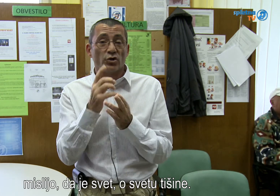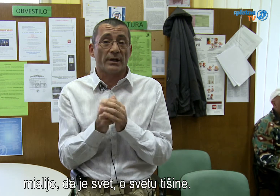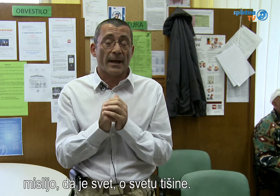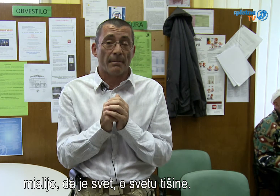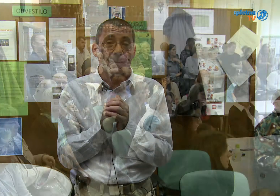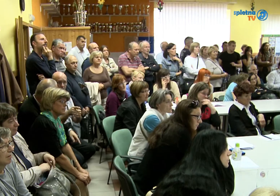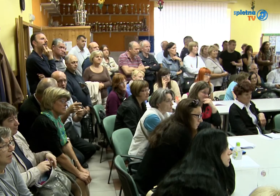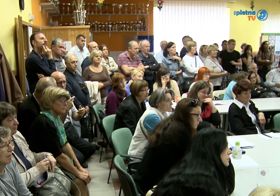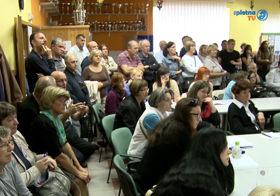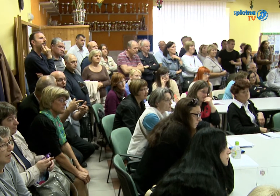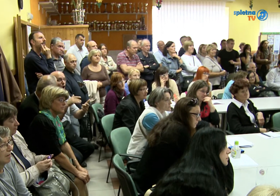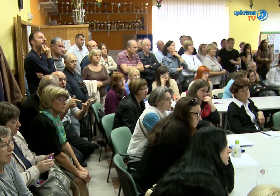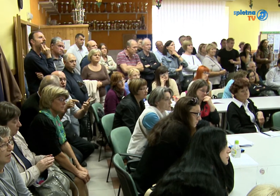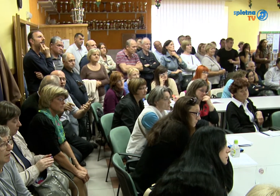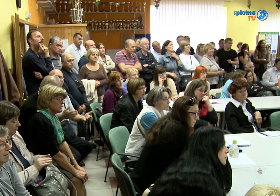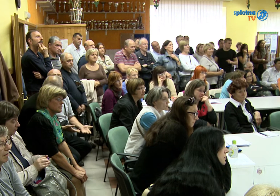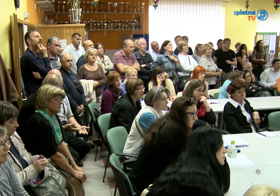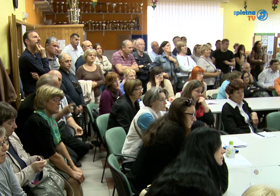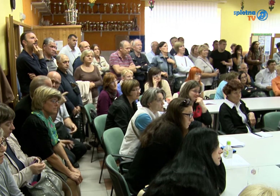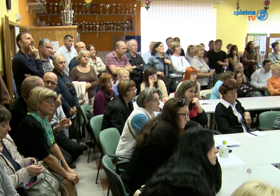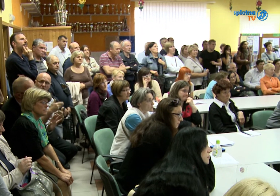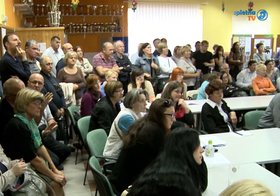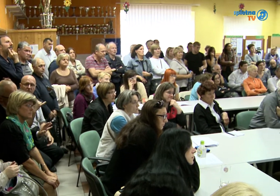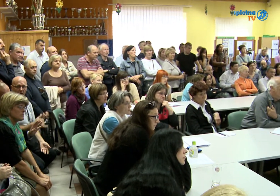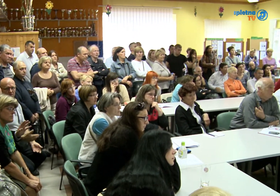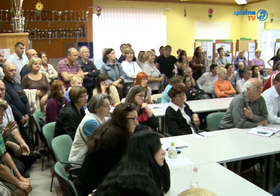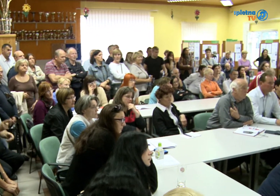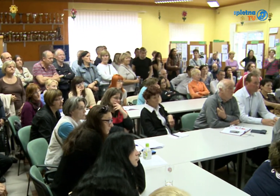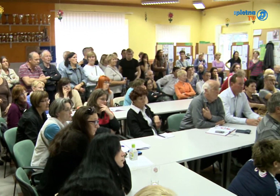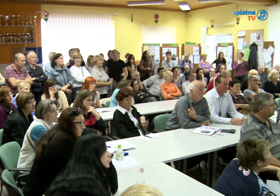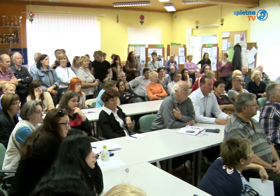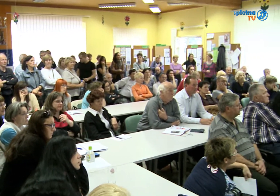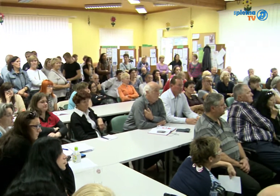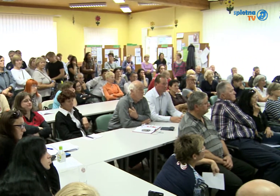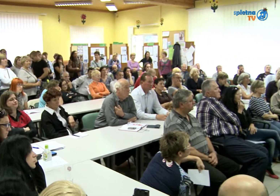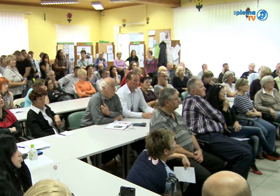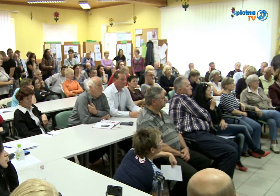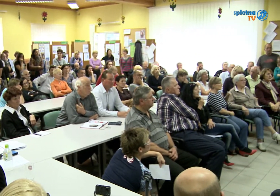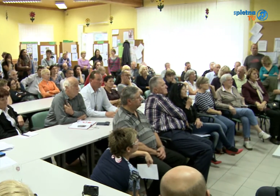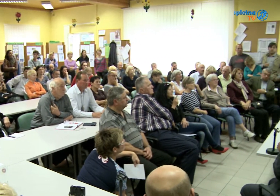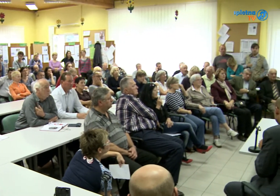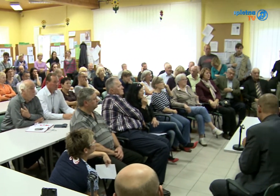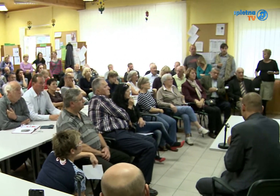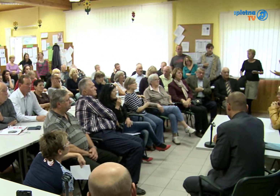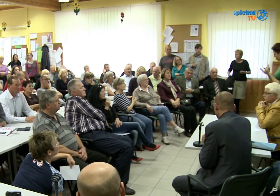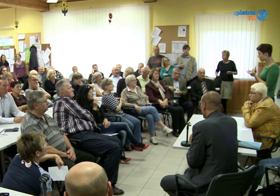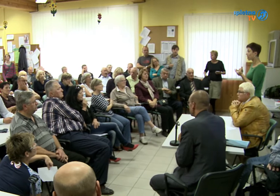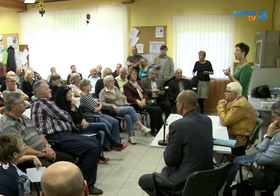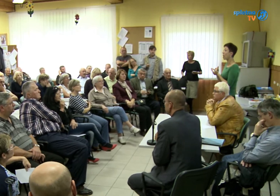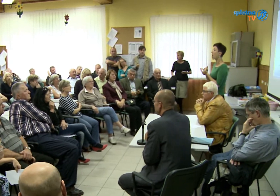tišine. Tako da do tega smo prišli, to je, in zdaj bo seveda, takoj ko bo to sprejeto,